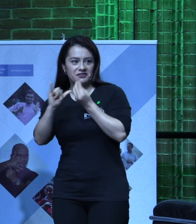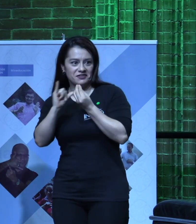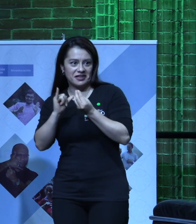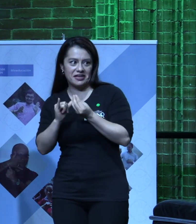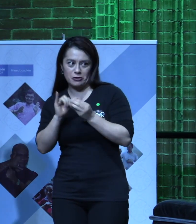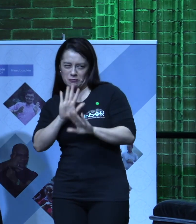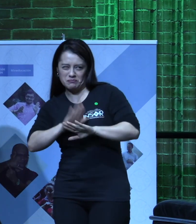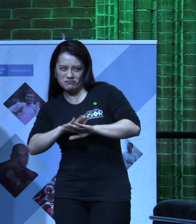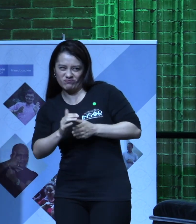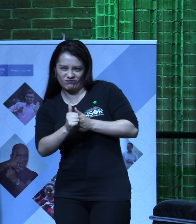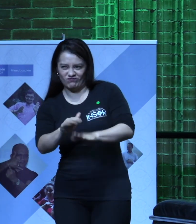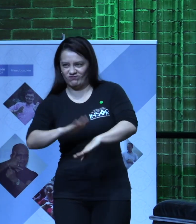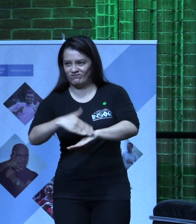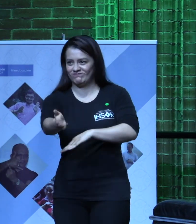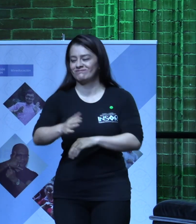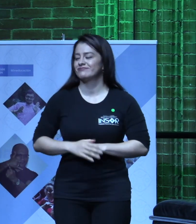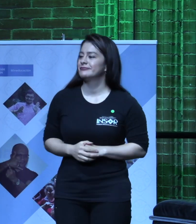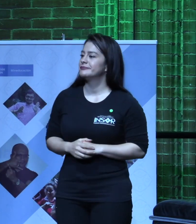indicaciones.